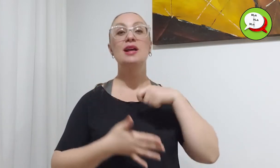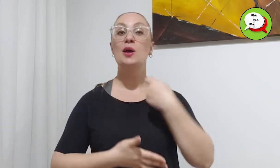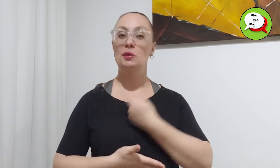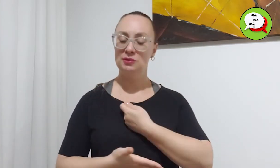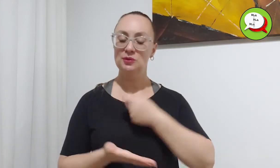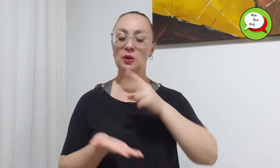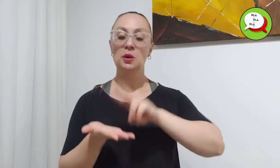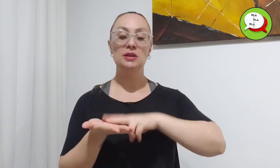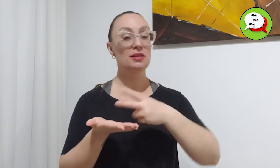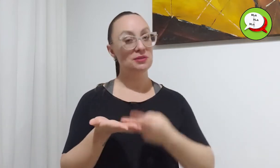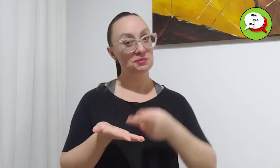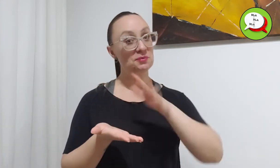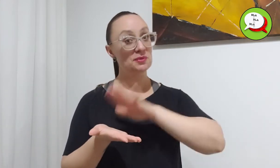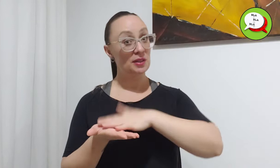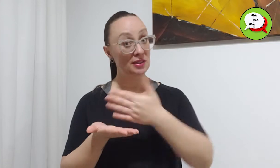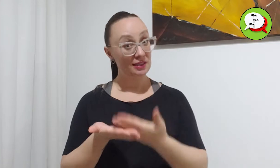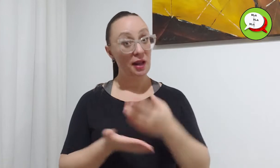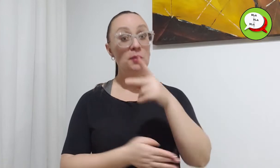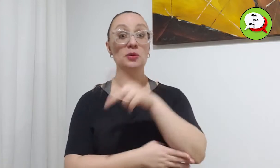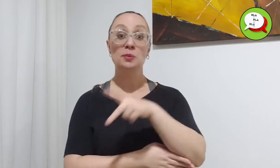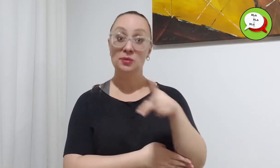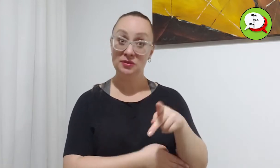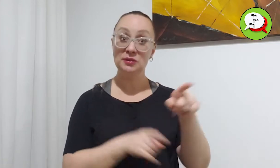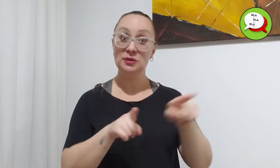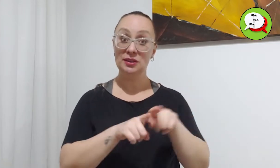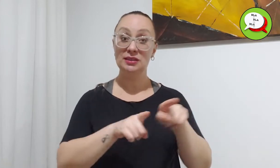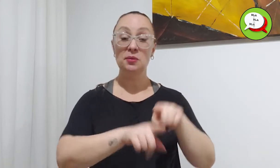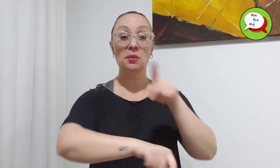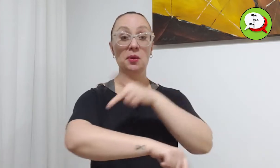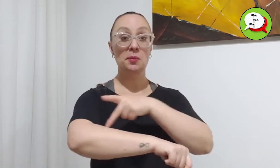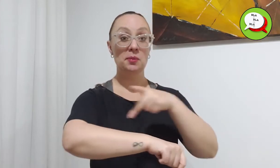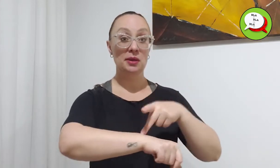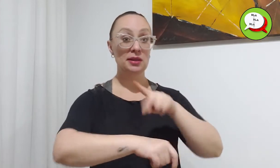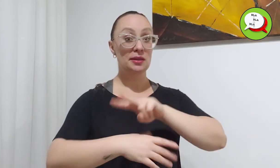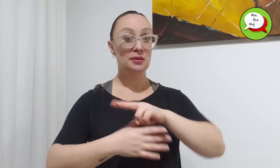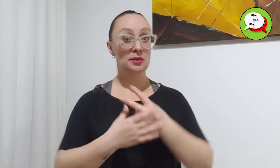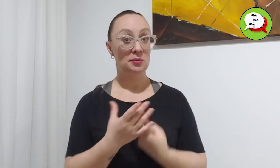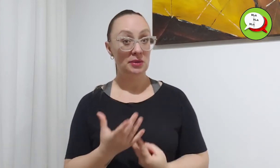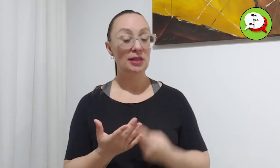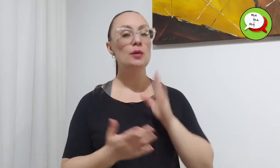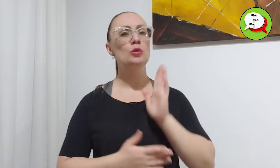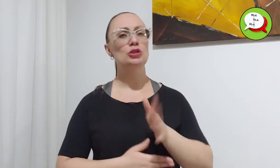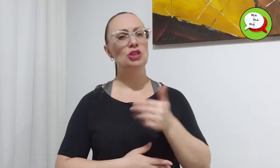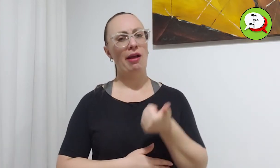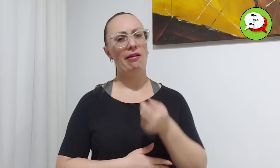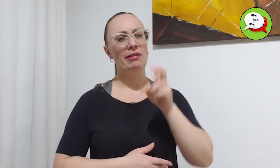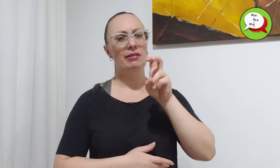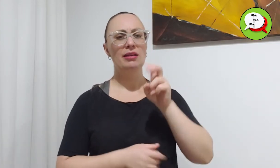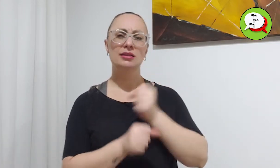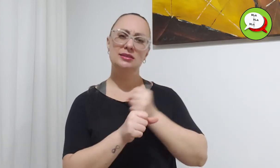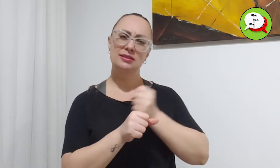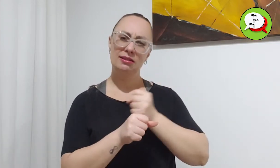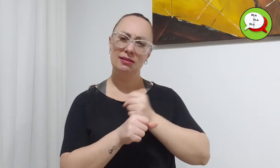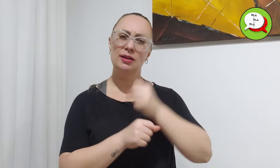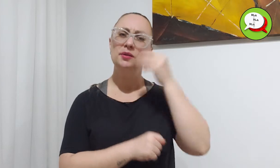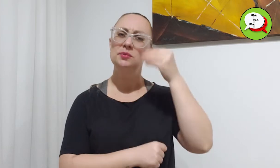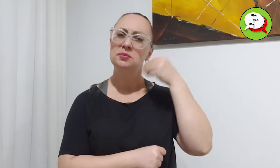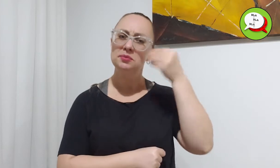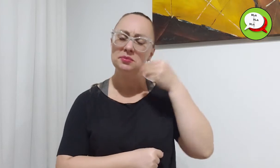Sou tradutora e intérprete, professora e pedagoga bilíngue e tenho 15 anos de experiência com o trabalho